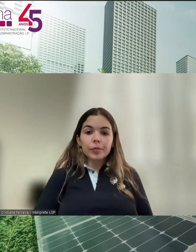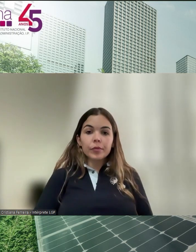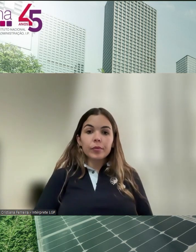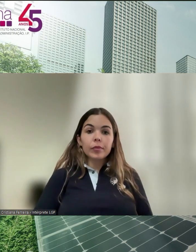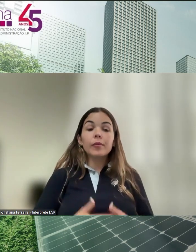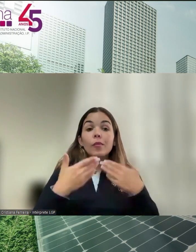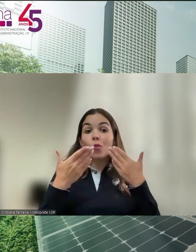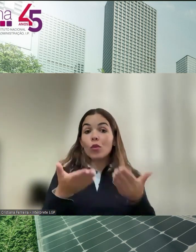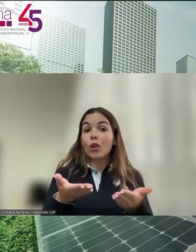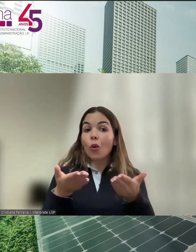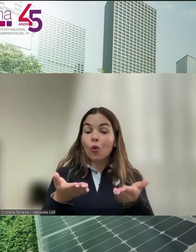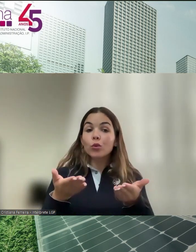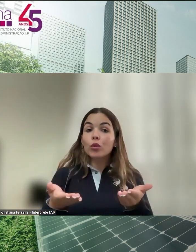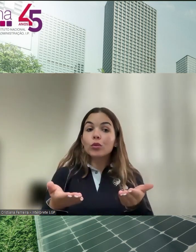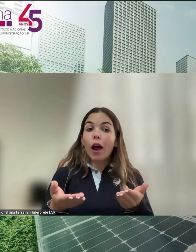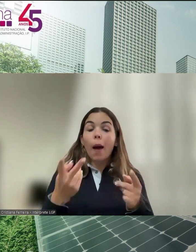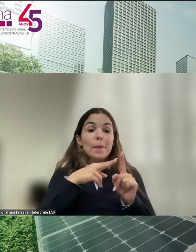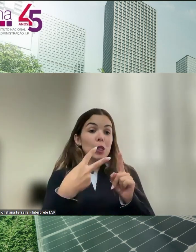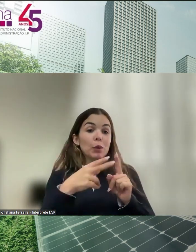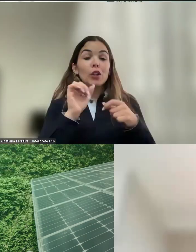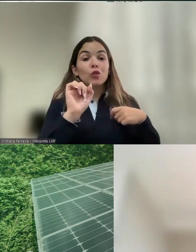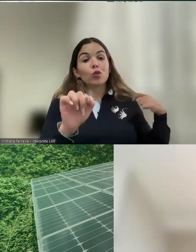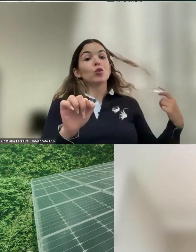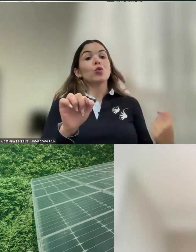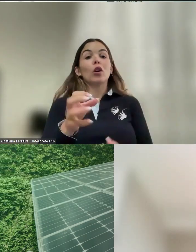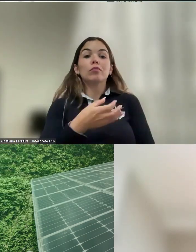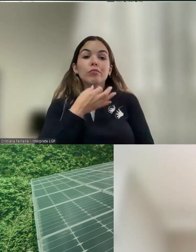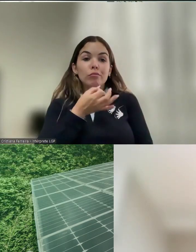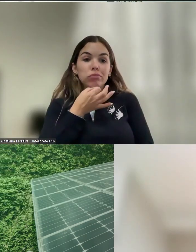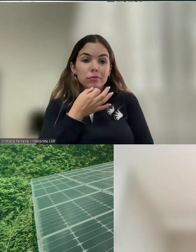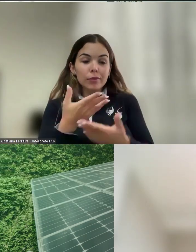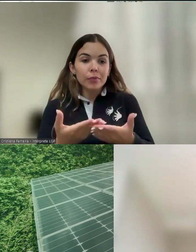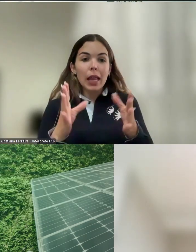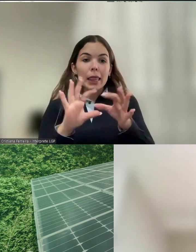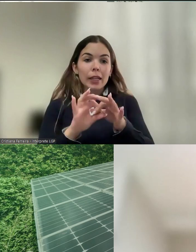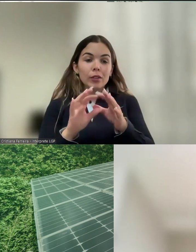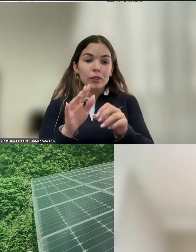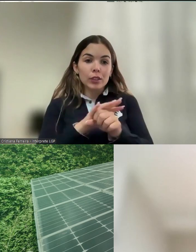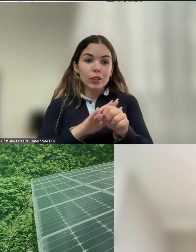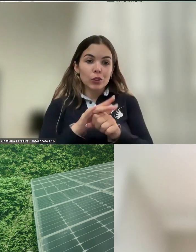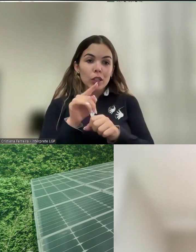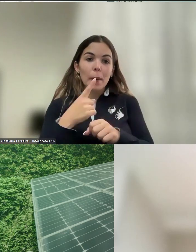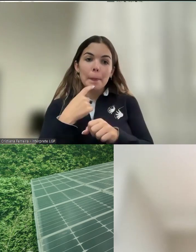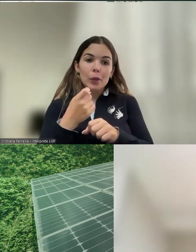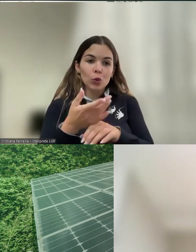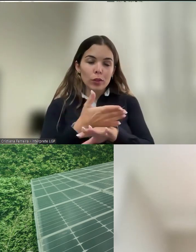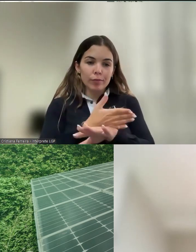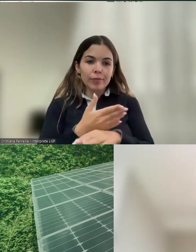contribua aqui com a sua visão relativamente a estas questões na pergunta que foi